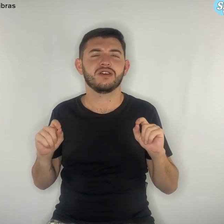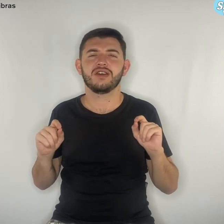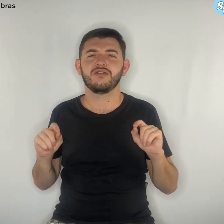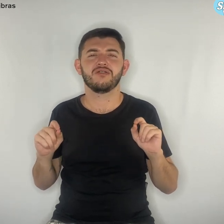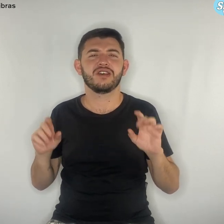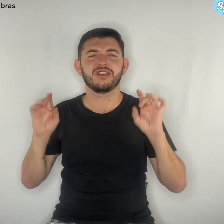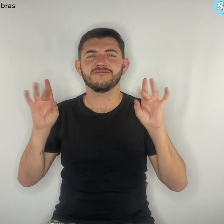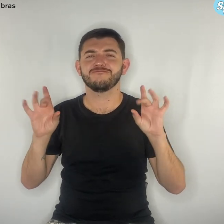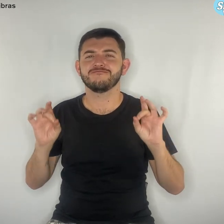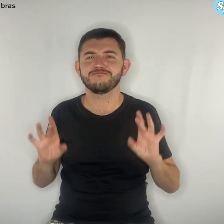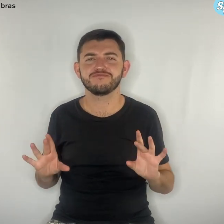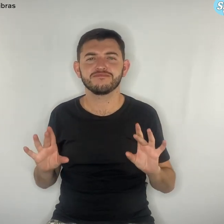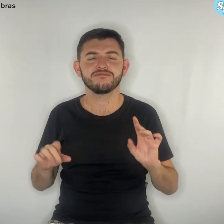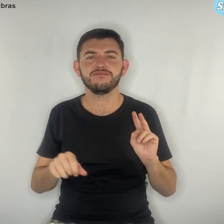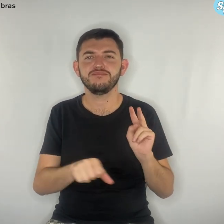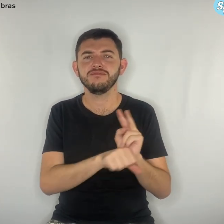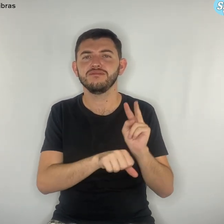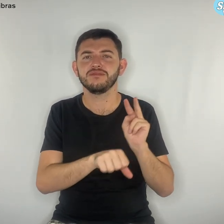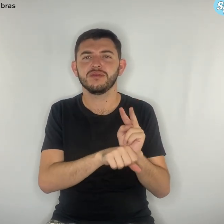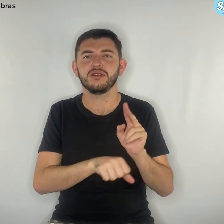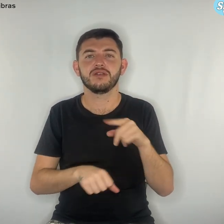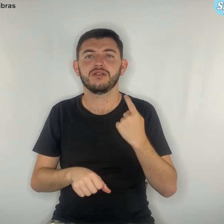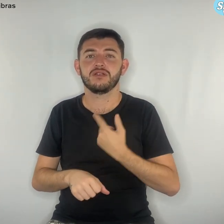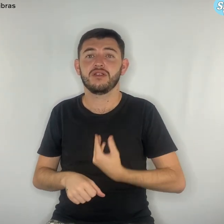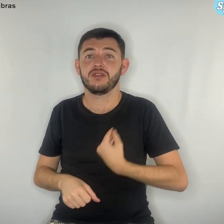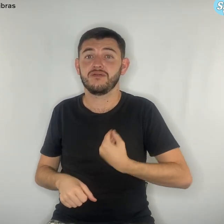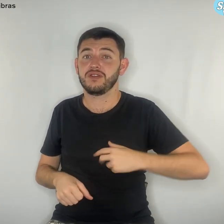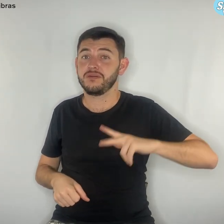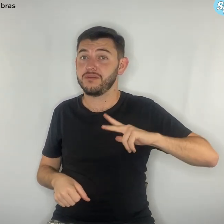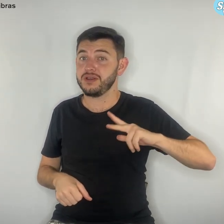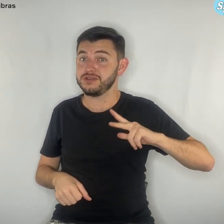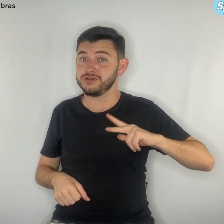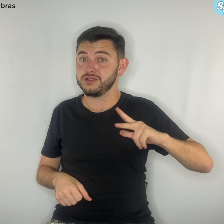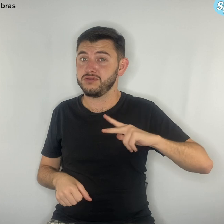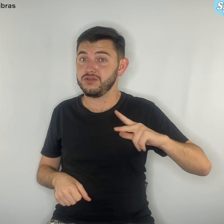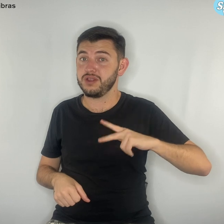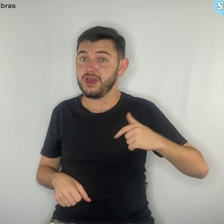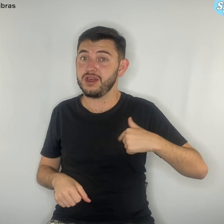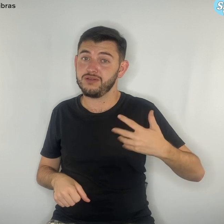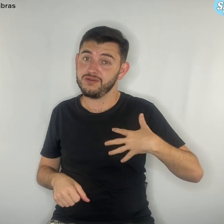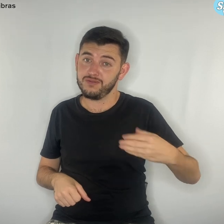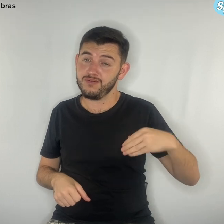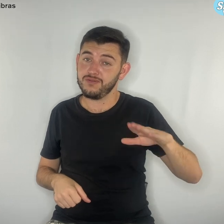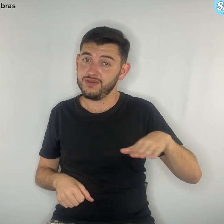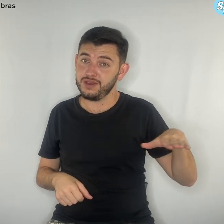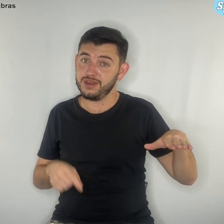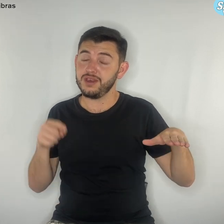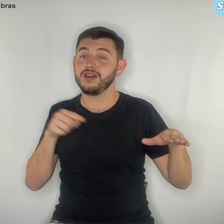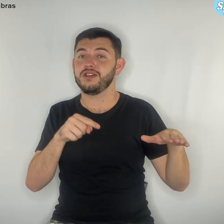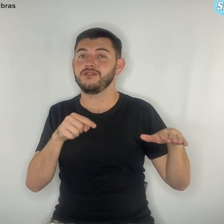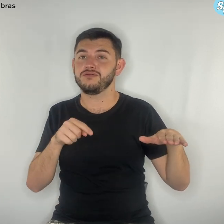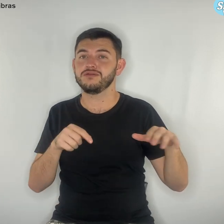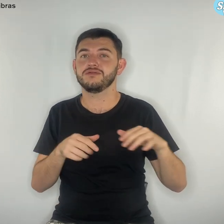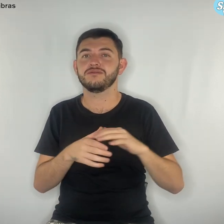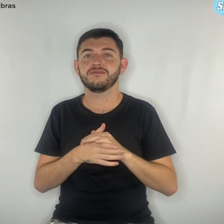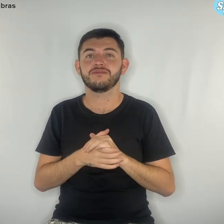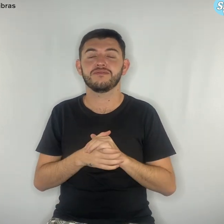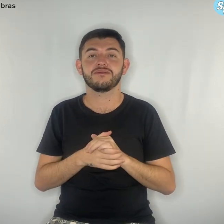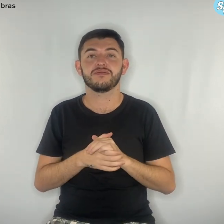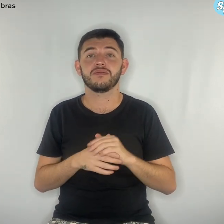preciosa e protegida de nossa vida particular, nossos filhinhos. Depois de identificar o mal